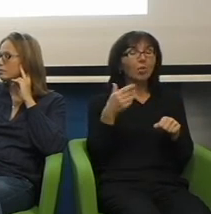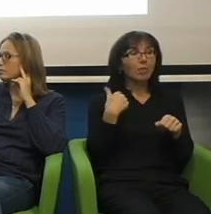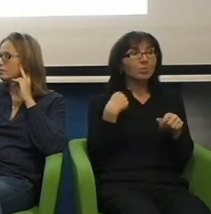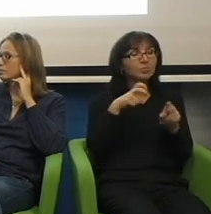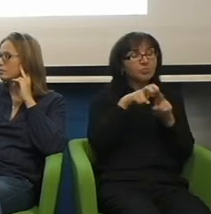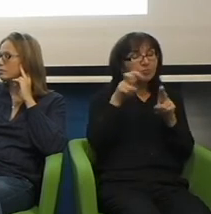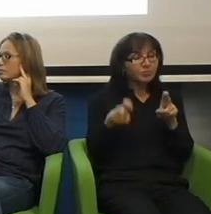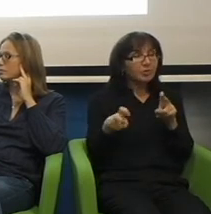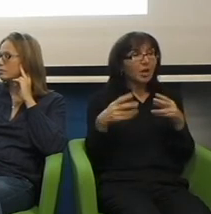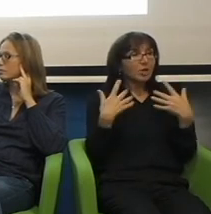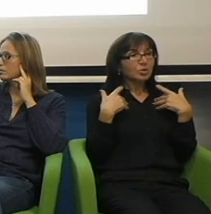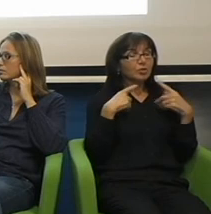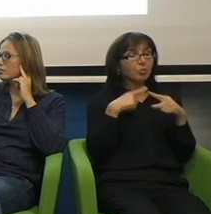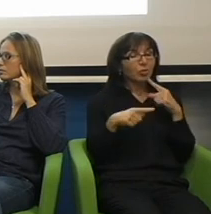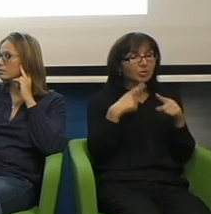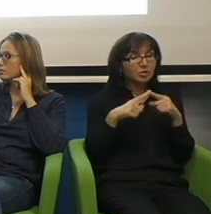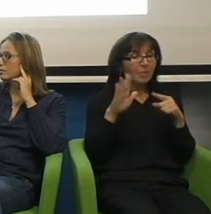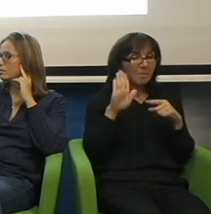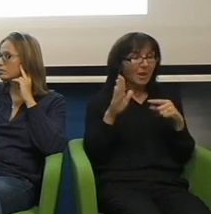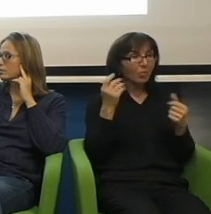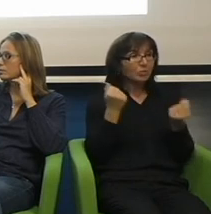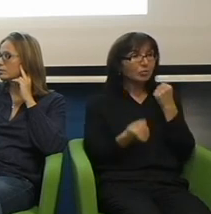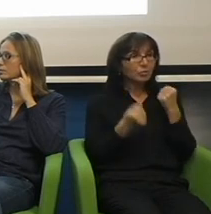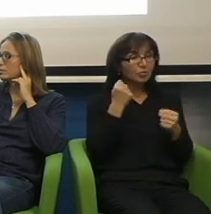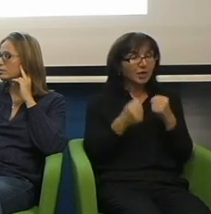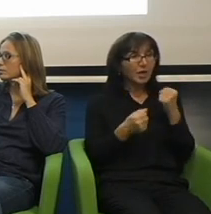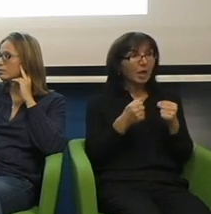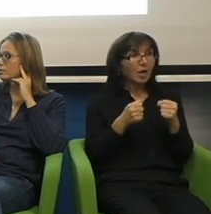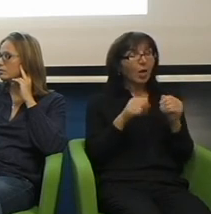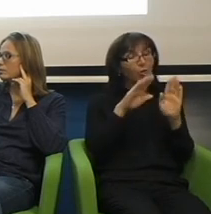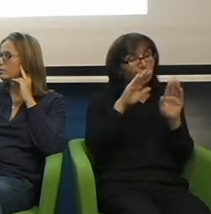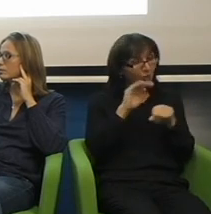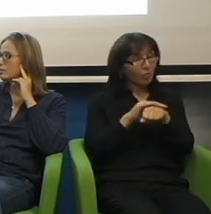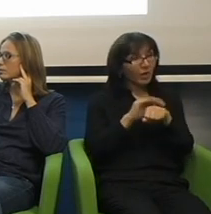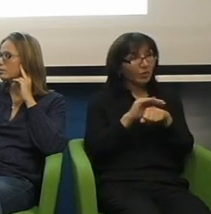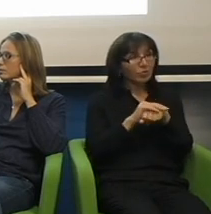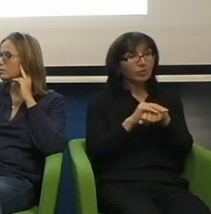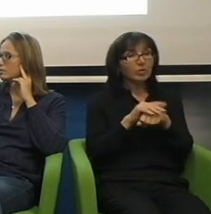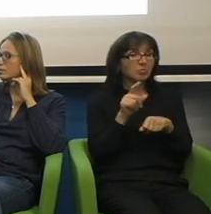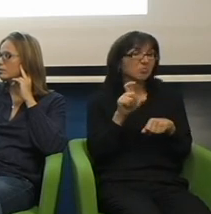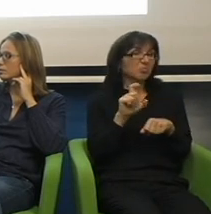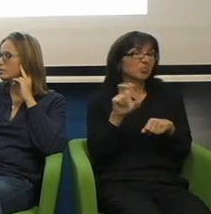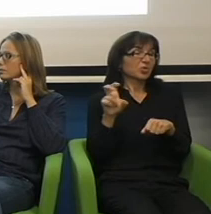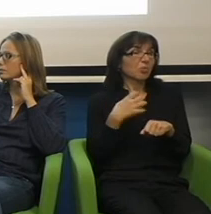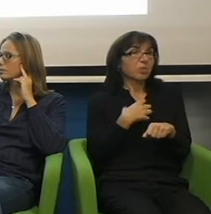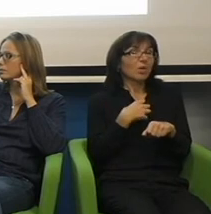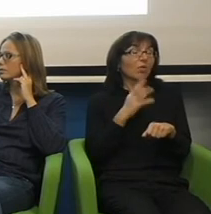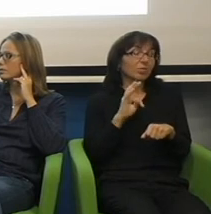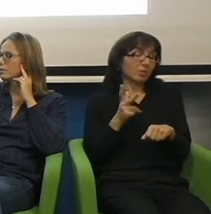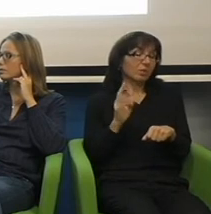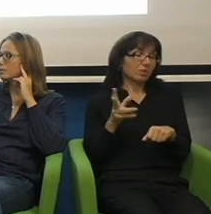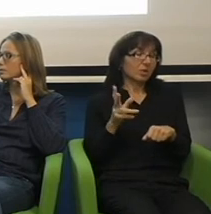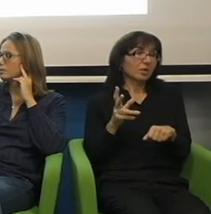życia politycznego miała trudniej od pozostałych od kolegów, nie? Czy to ją bolało? Bolało. No, mnie też boli czasami,